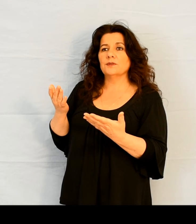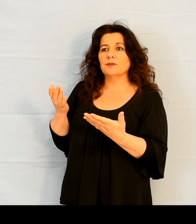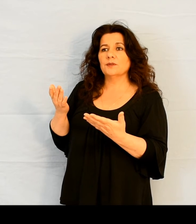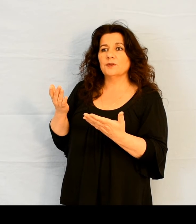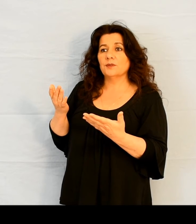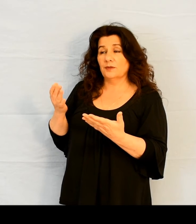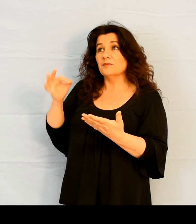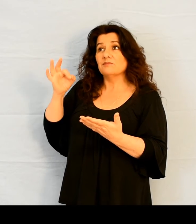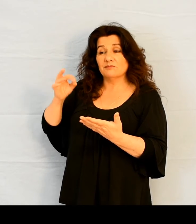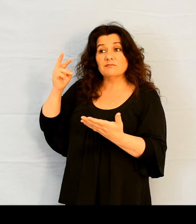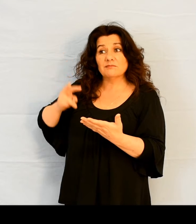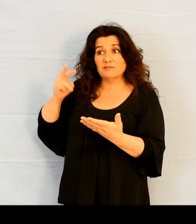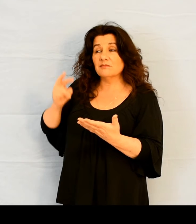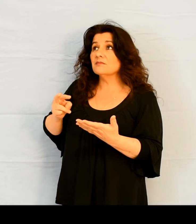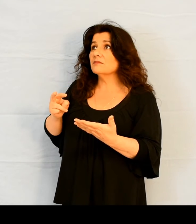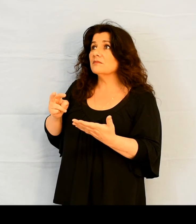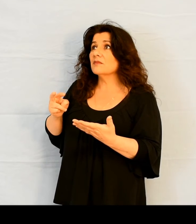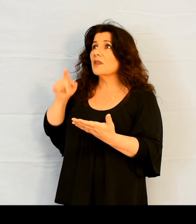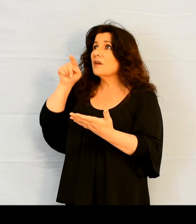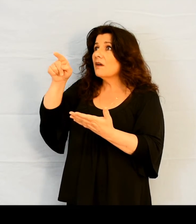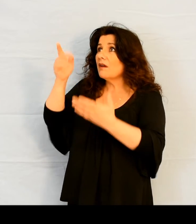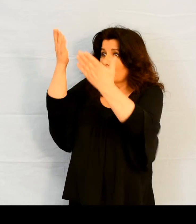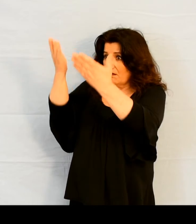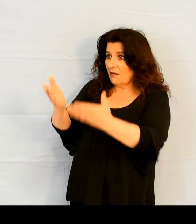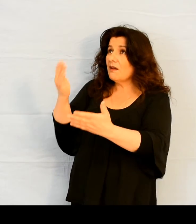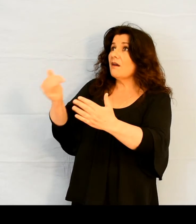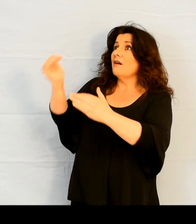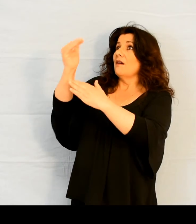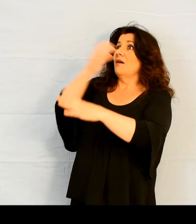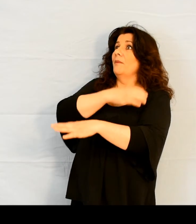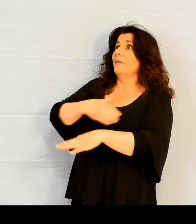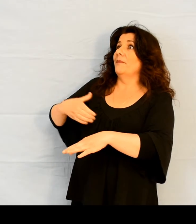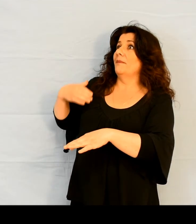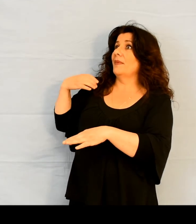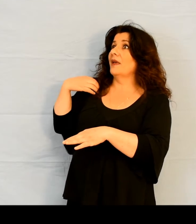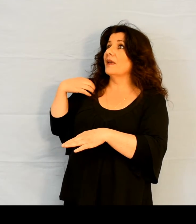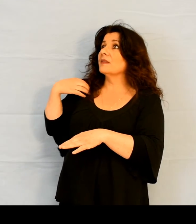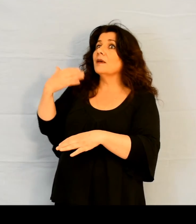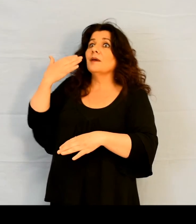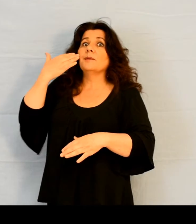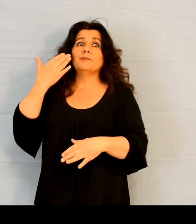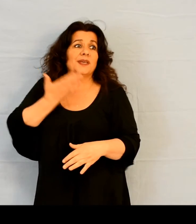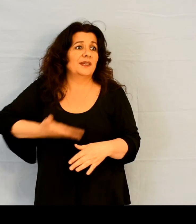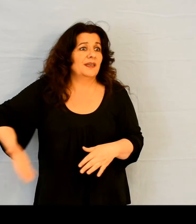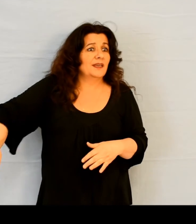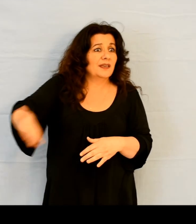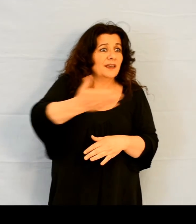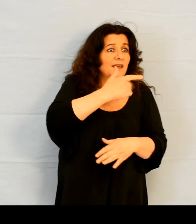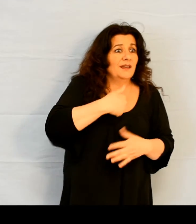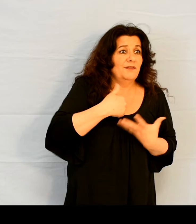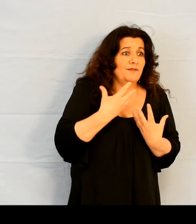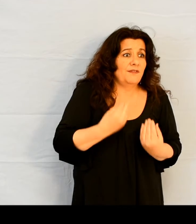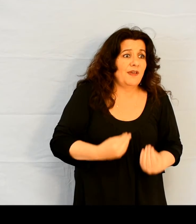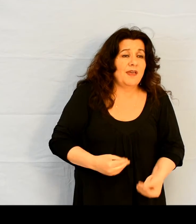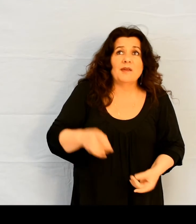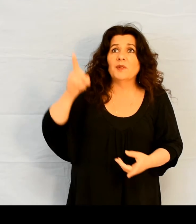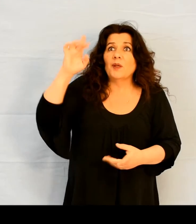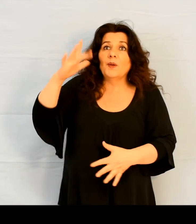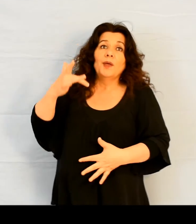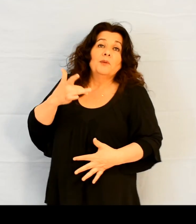En effet, nous n'avons pas un grand prêtre incapable de compatir à nos faiblesses, mais